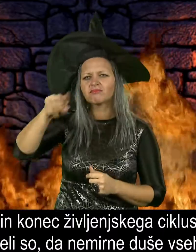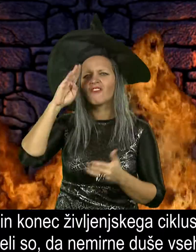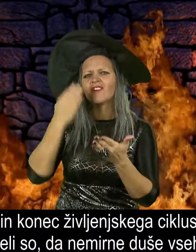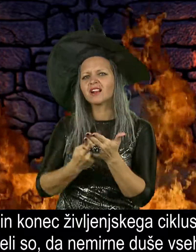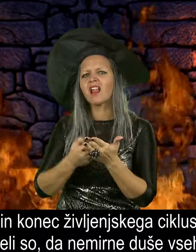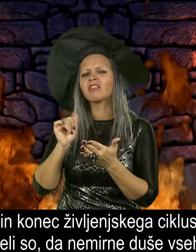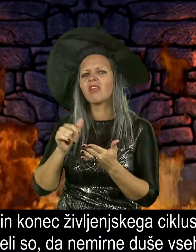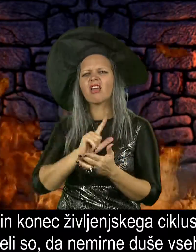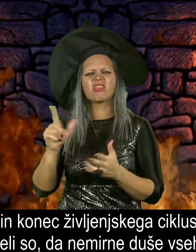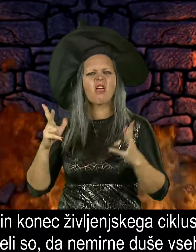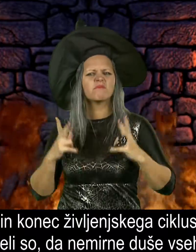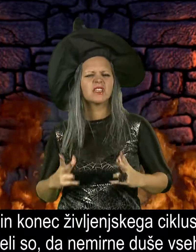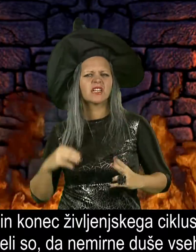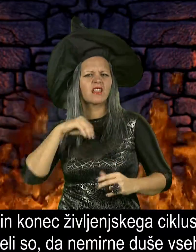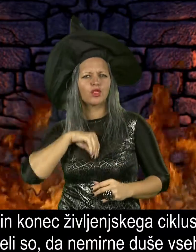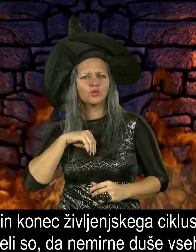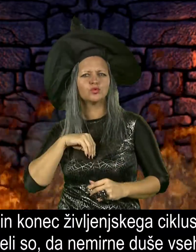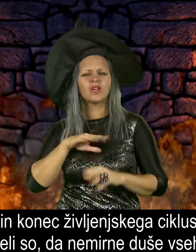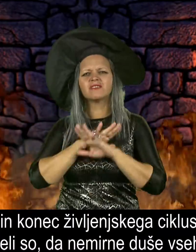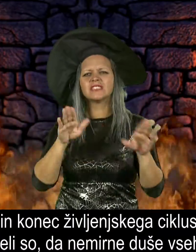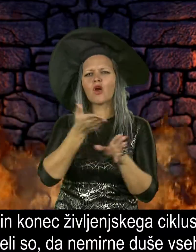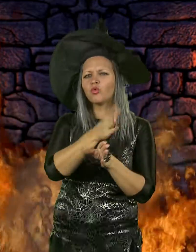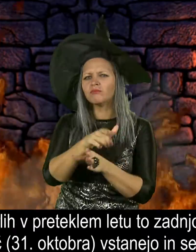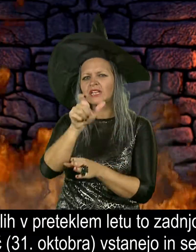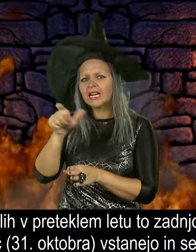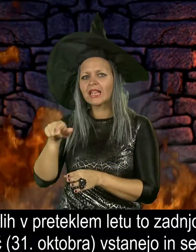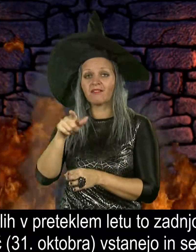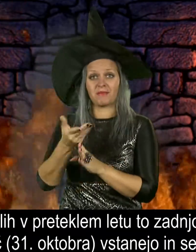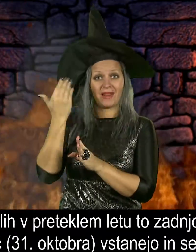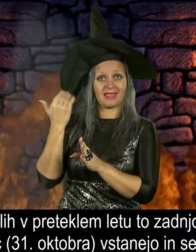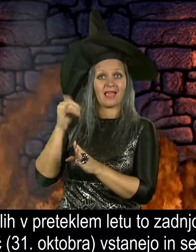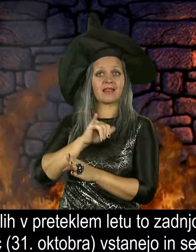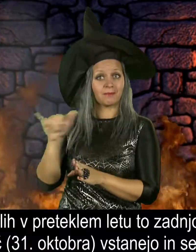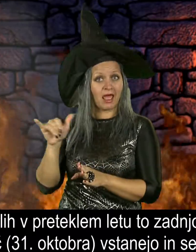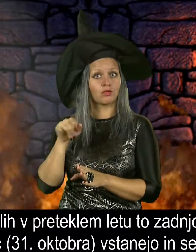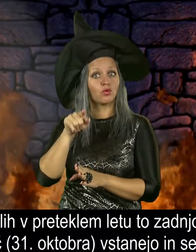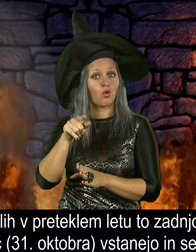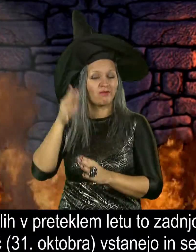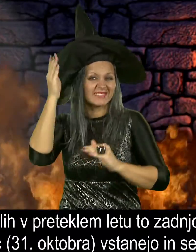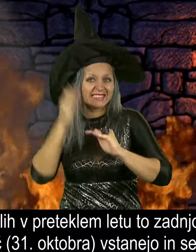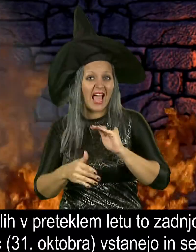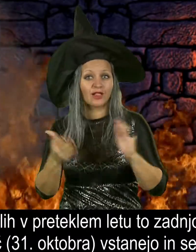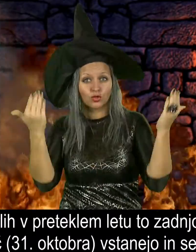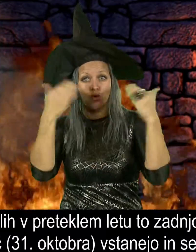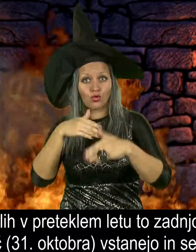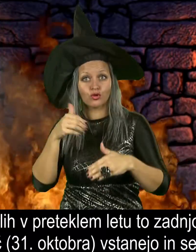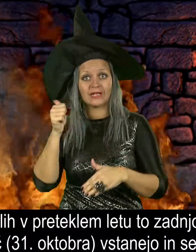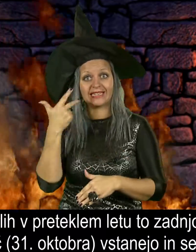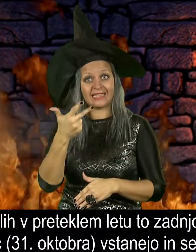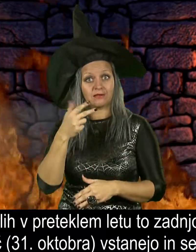Verjeli so, da nemirne duše vseh umrlih v preteklem letu, to zadnjo noč, 31. oktobra, vstanejo